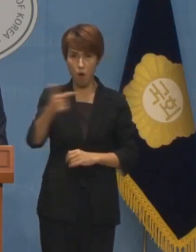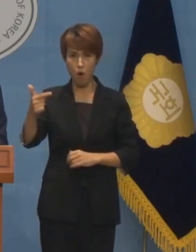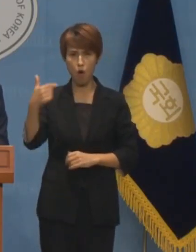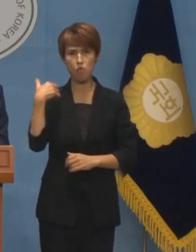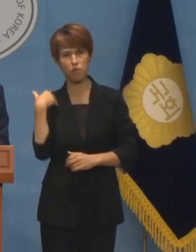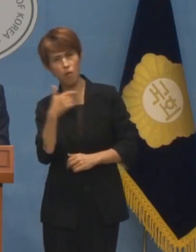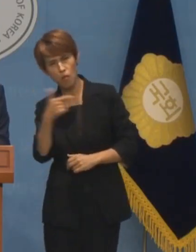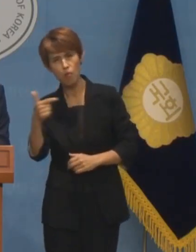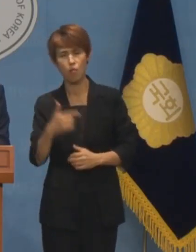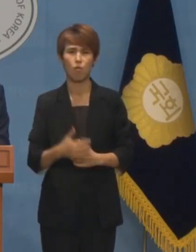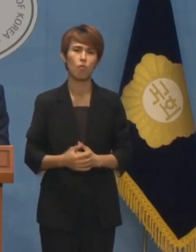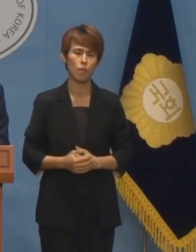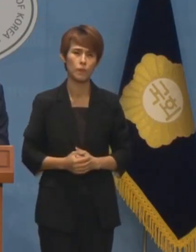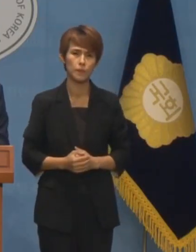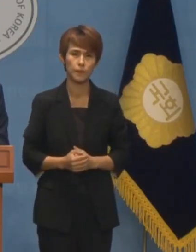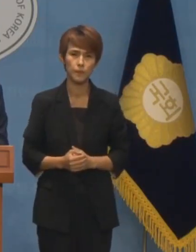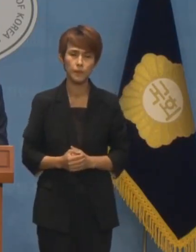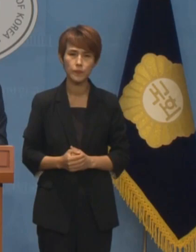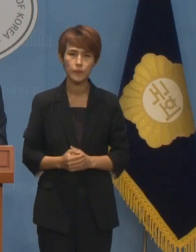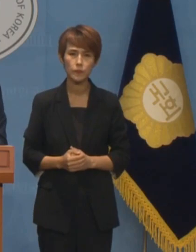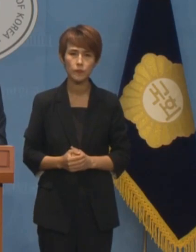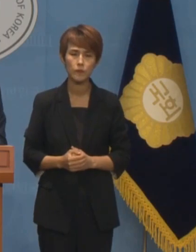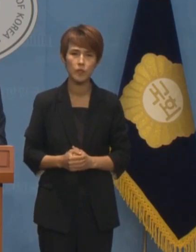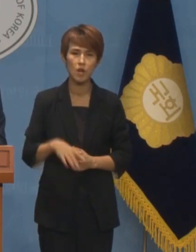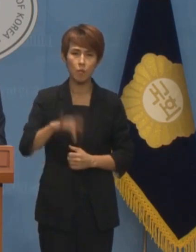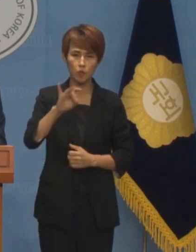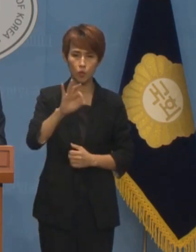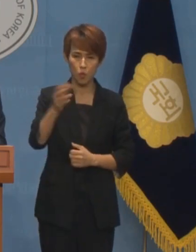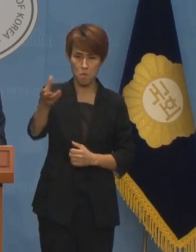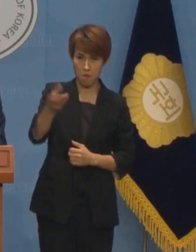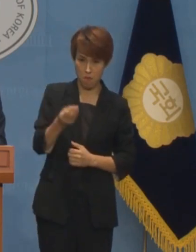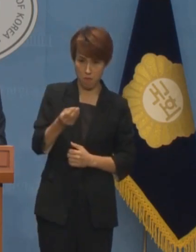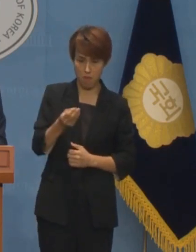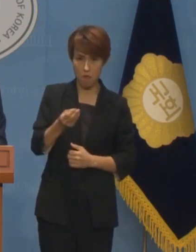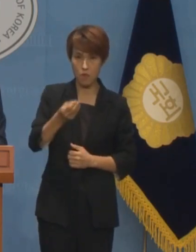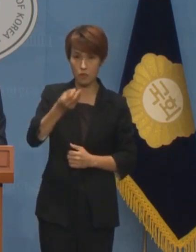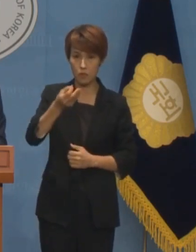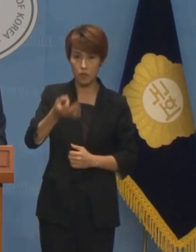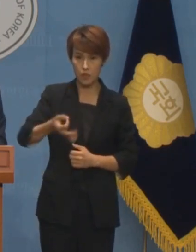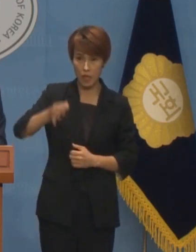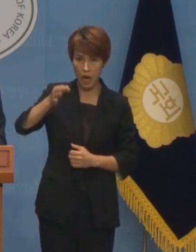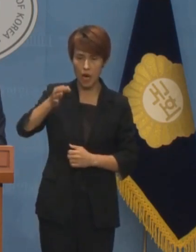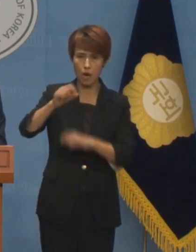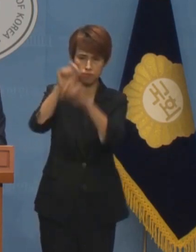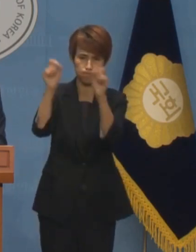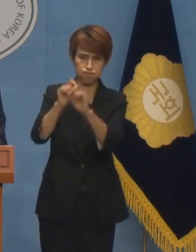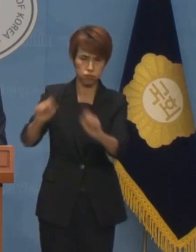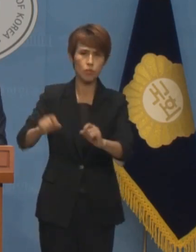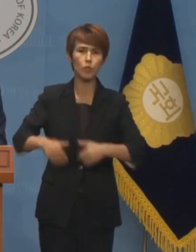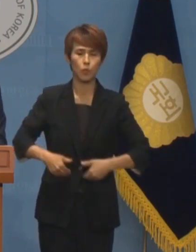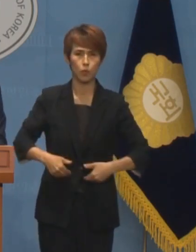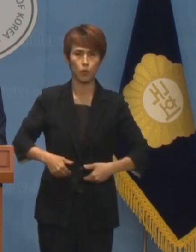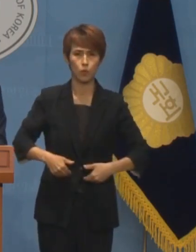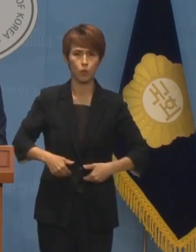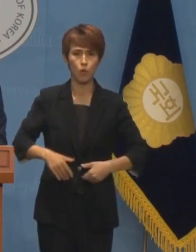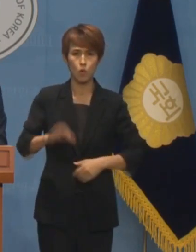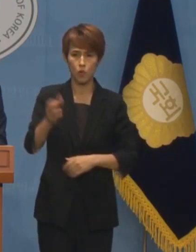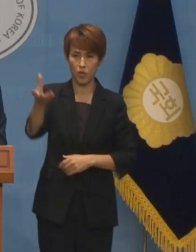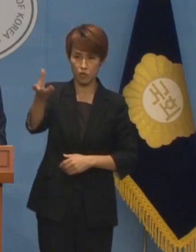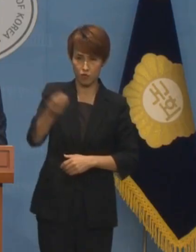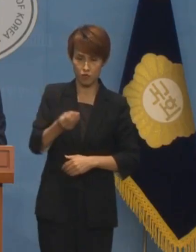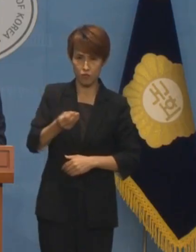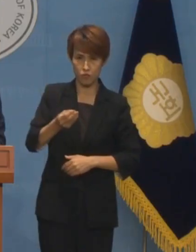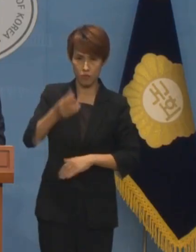큰 구조입니다. 선정산 대출에 대한 이자는 즉각 유예해야 하며 대출 만기